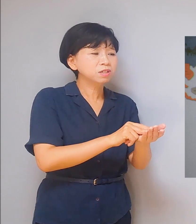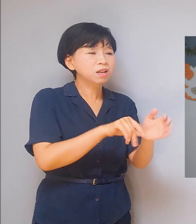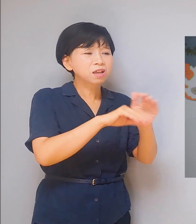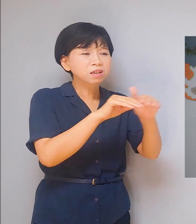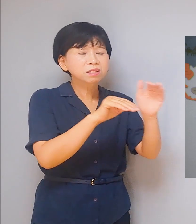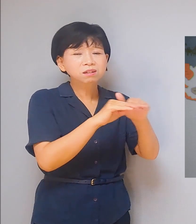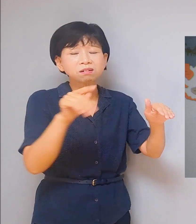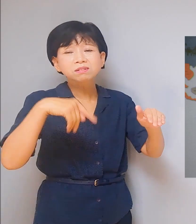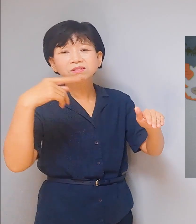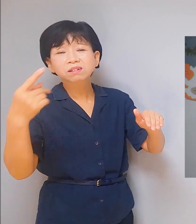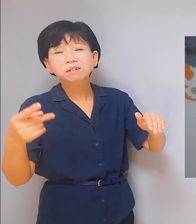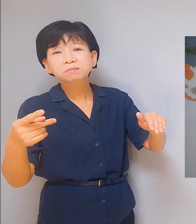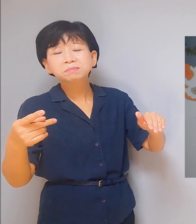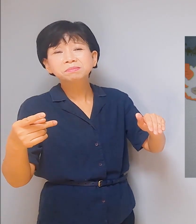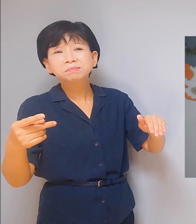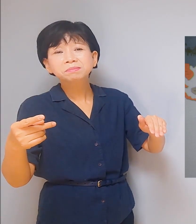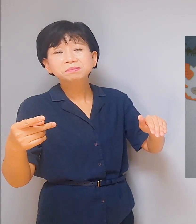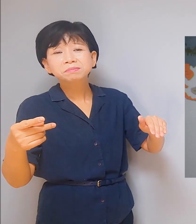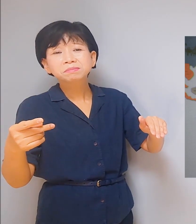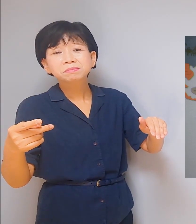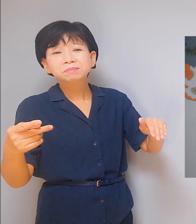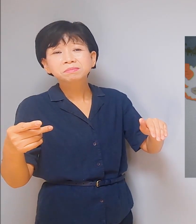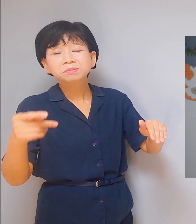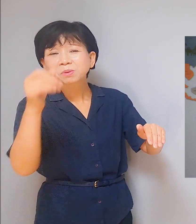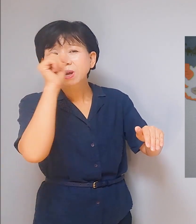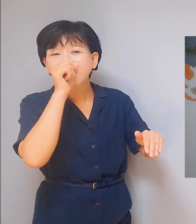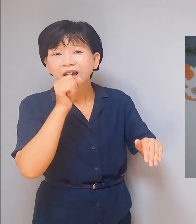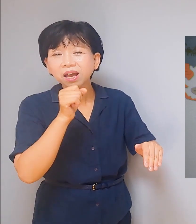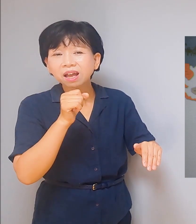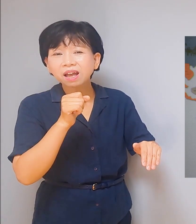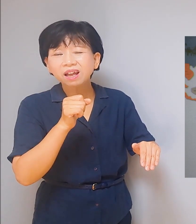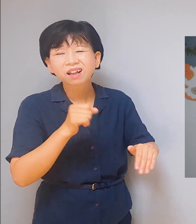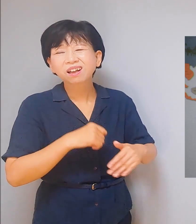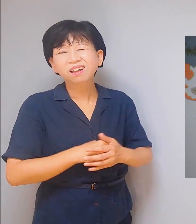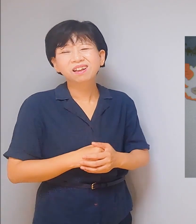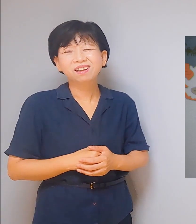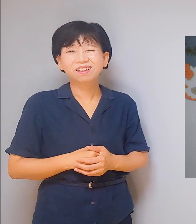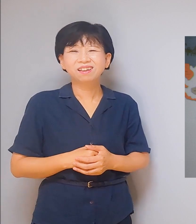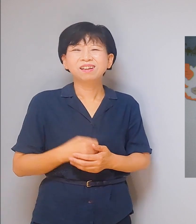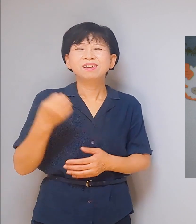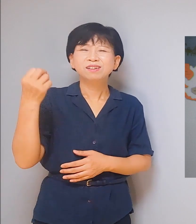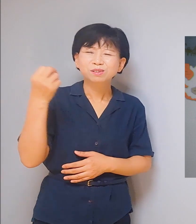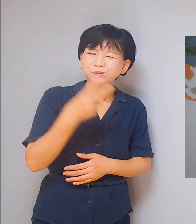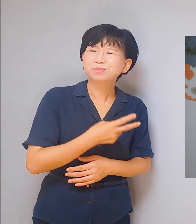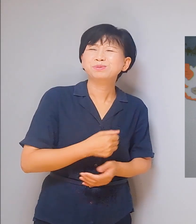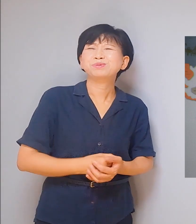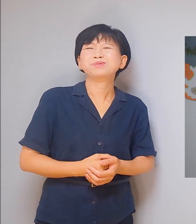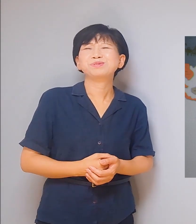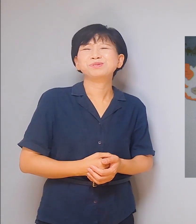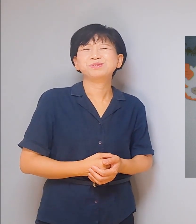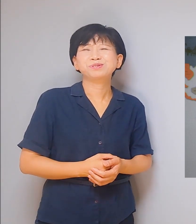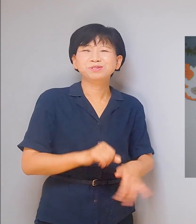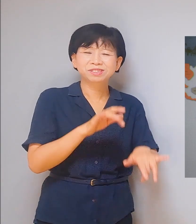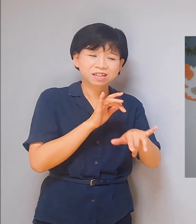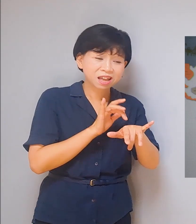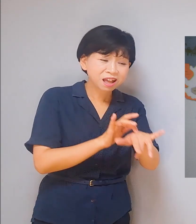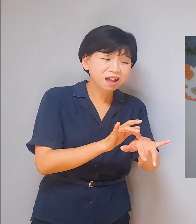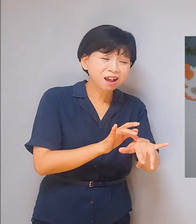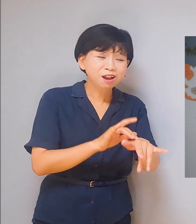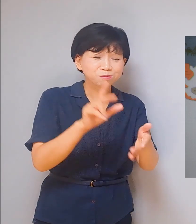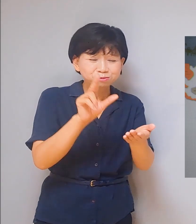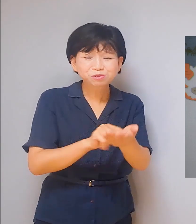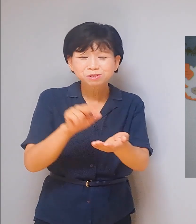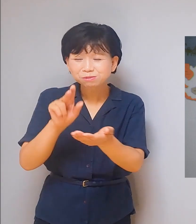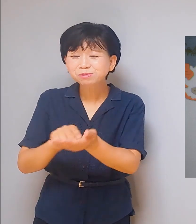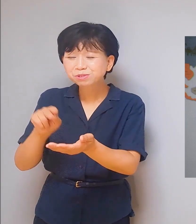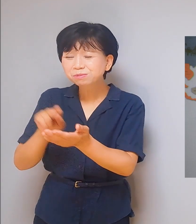없다고 좋아할 필요 없습니다. 어떻게든 지금도 사단 마귀는요 일부러 없는 문제도